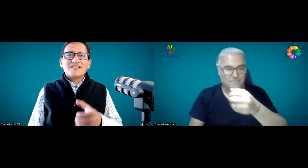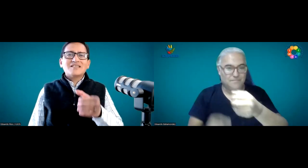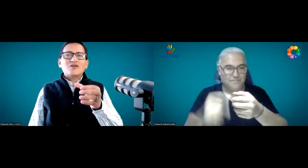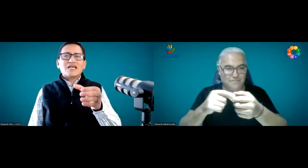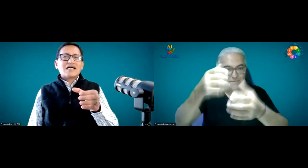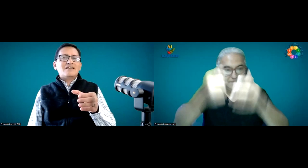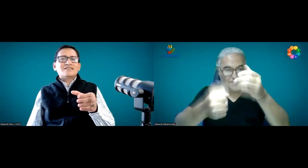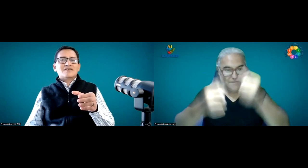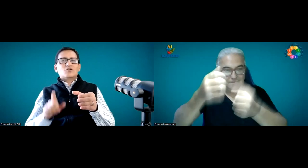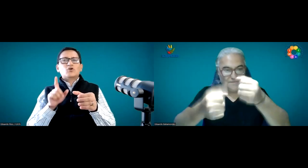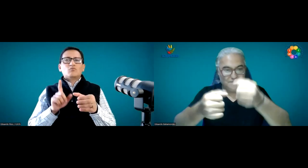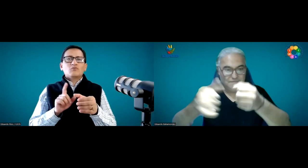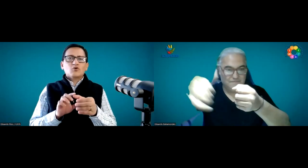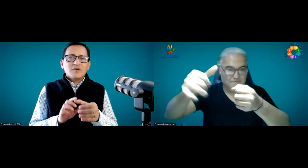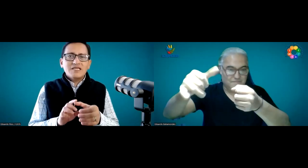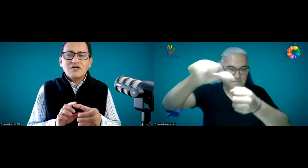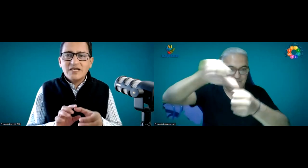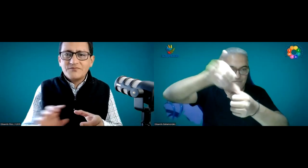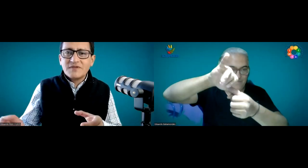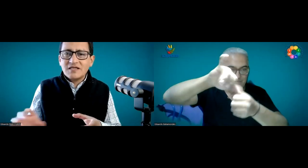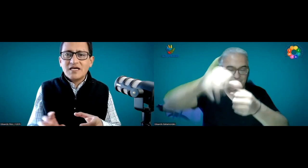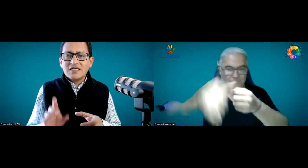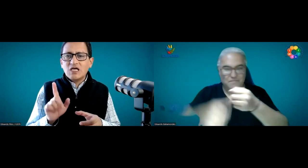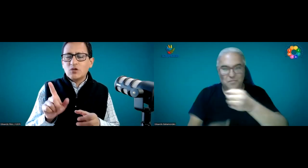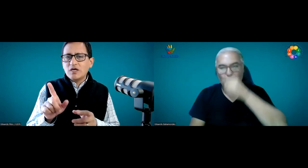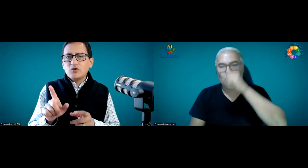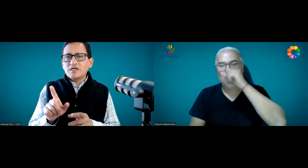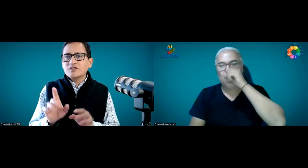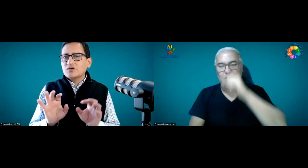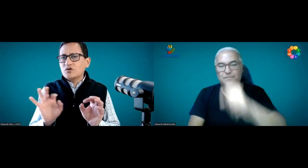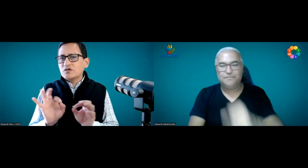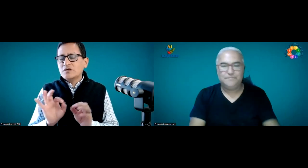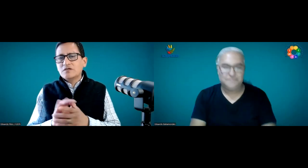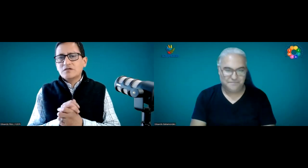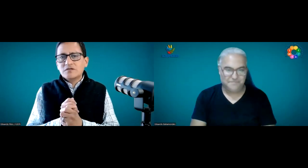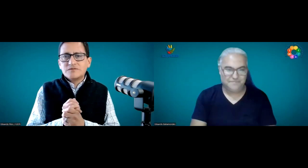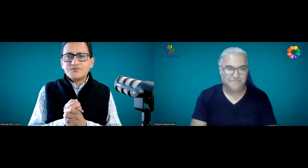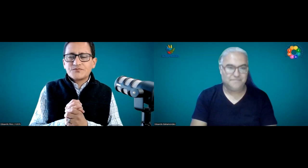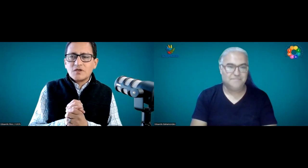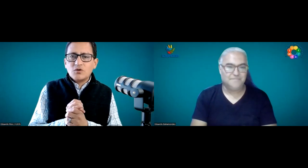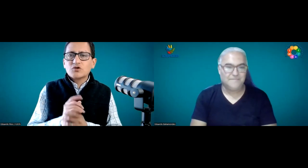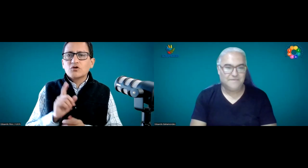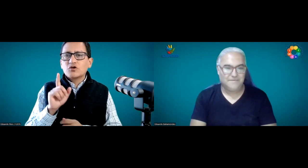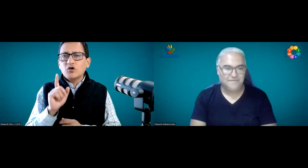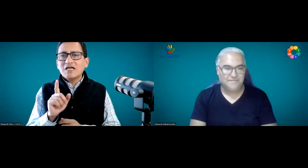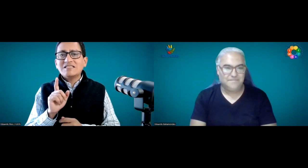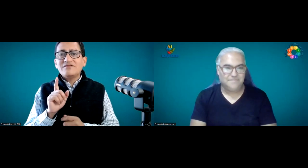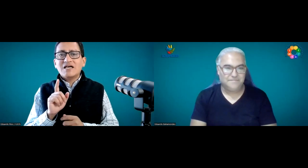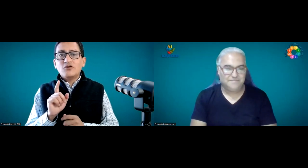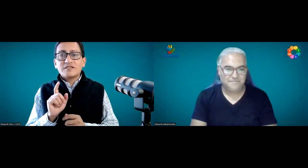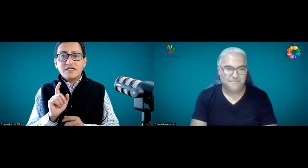Y fíjense lo que acaba de hacer. Nuevamente ahora, aquí Eduardo hizo otro... Usó